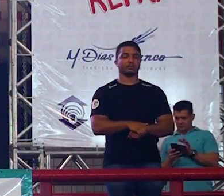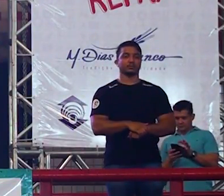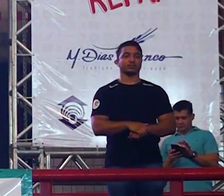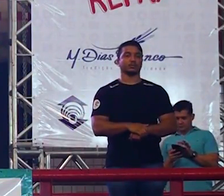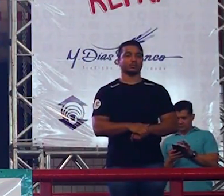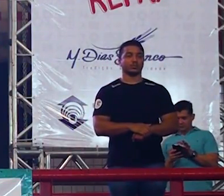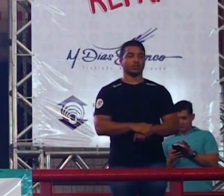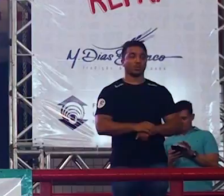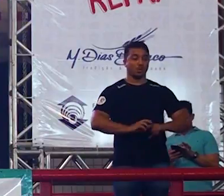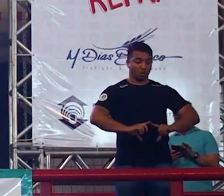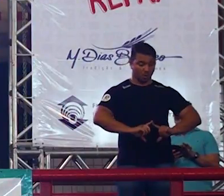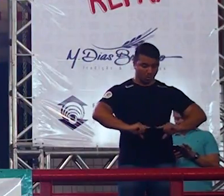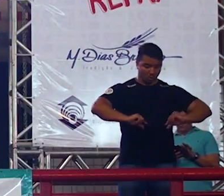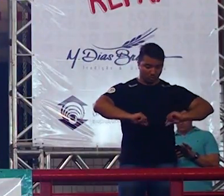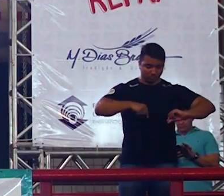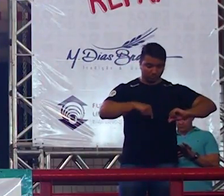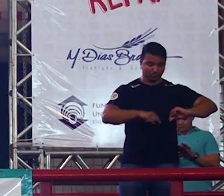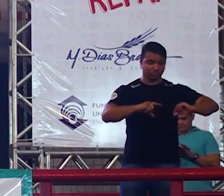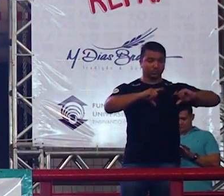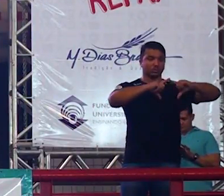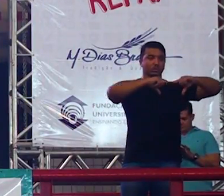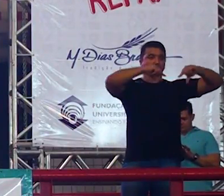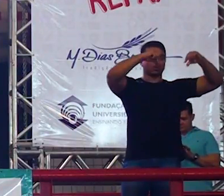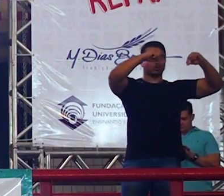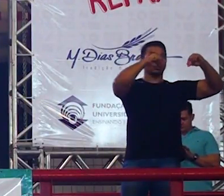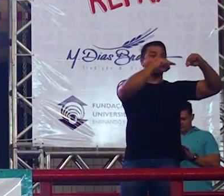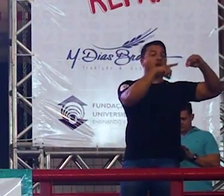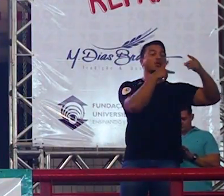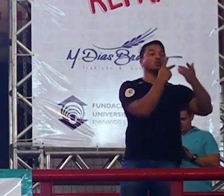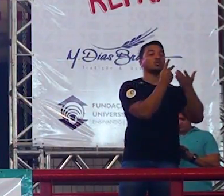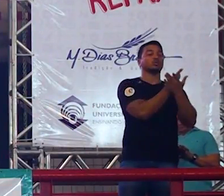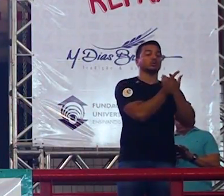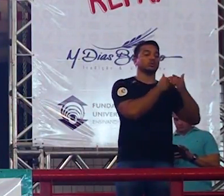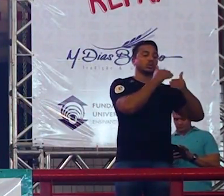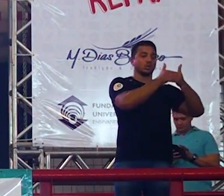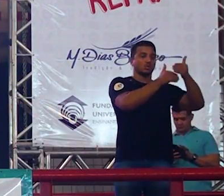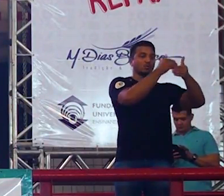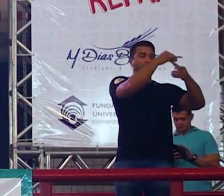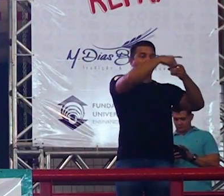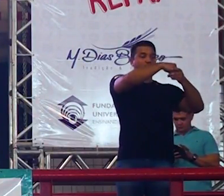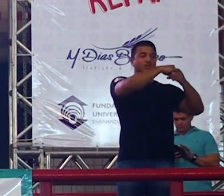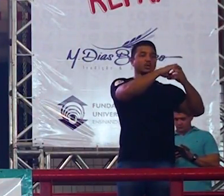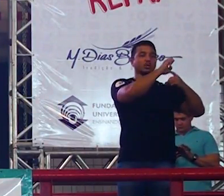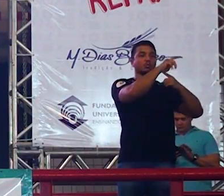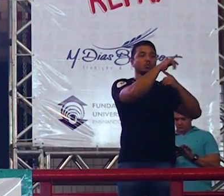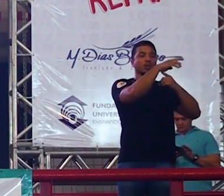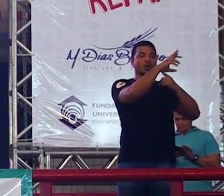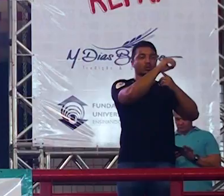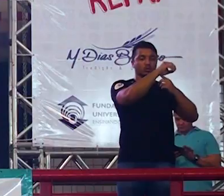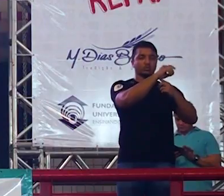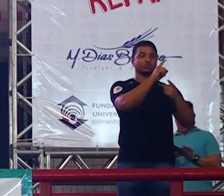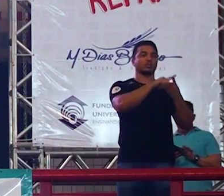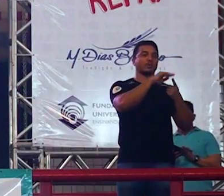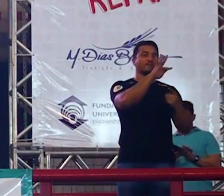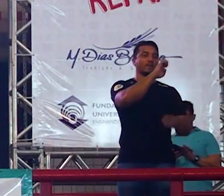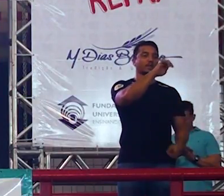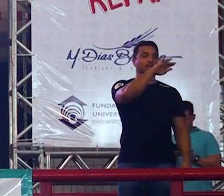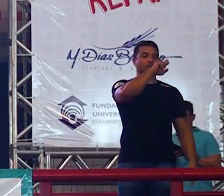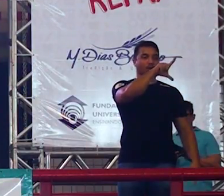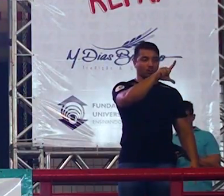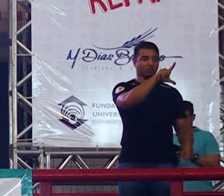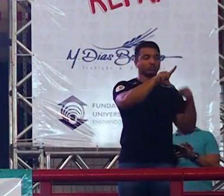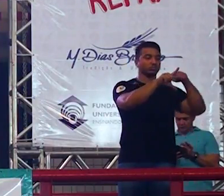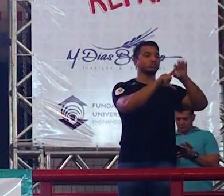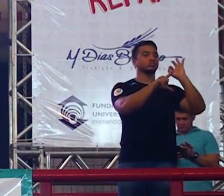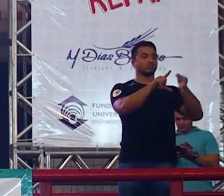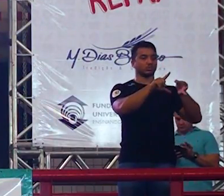O útero é o órgão feminino onde ocorre o desenvolvimento embrionário e fetal, correto? Né?